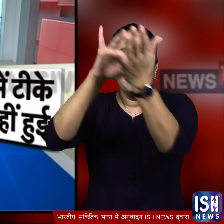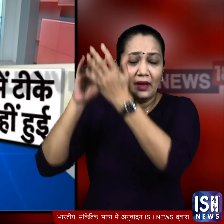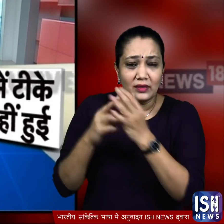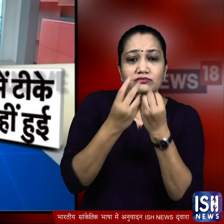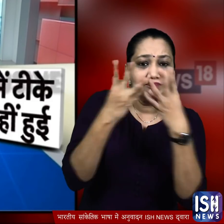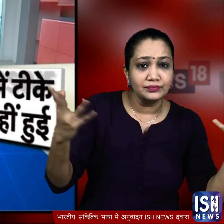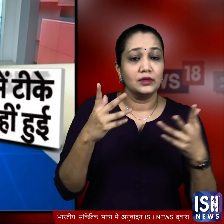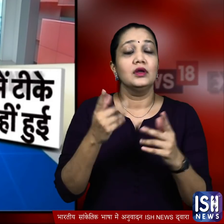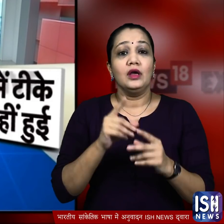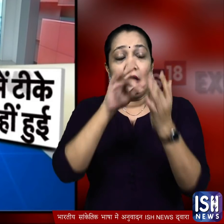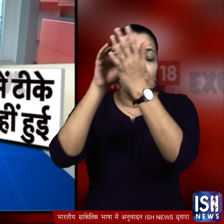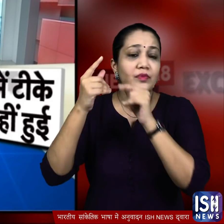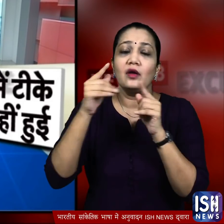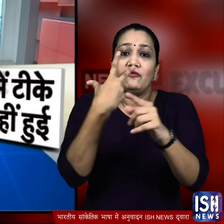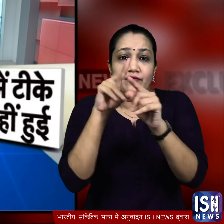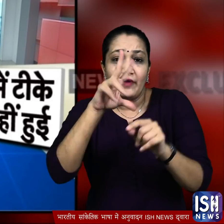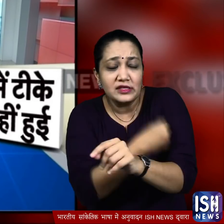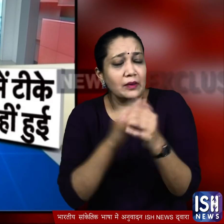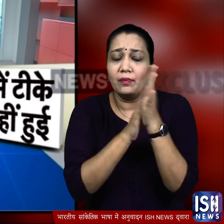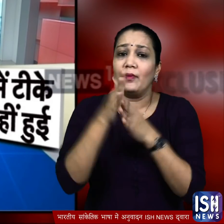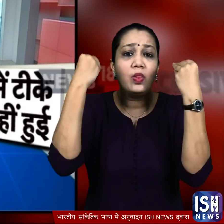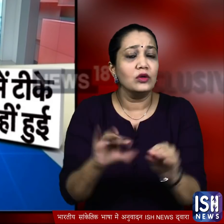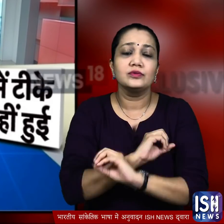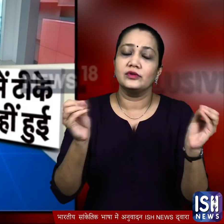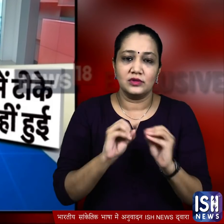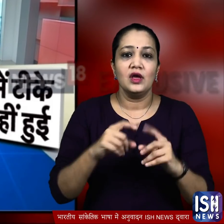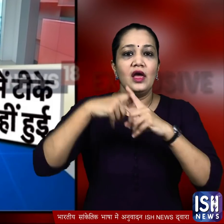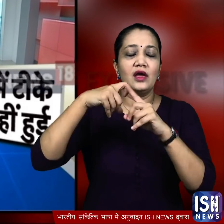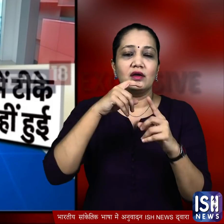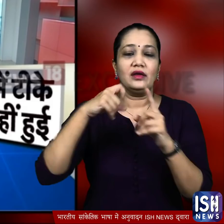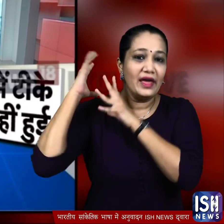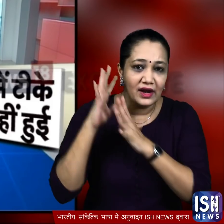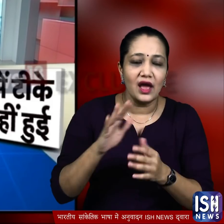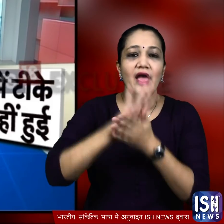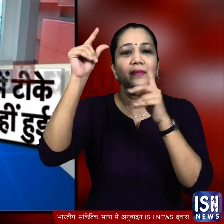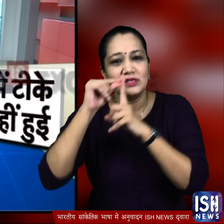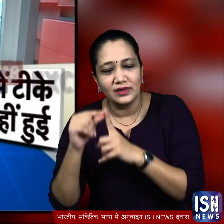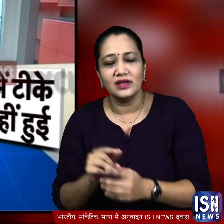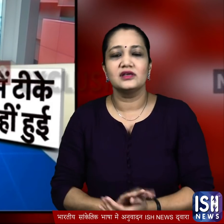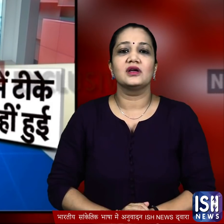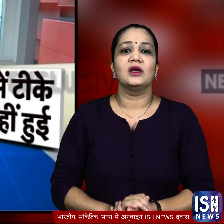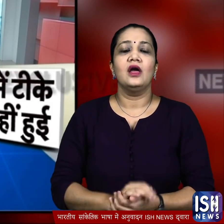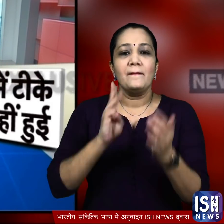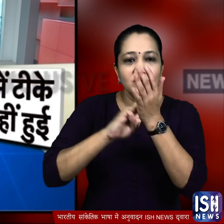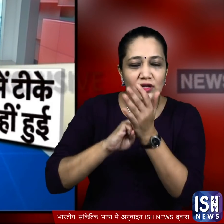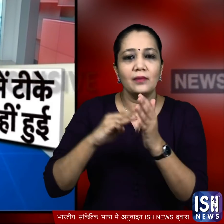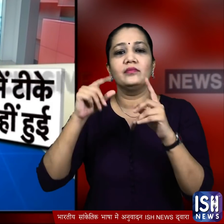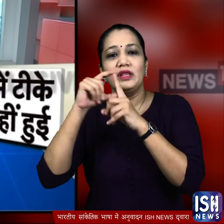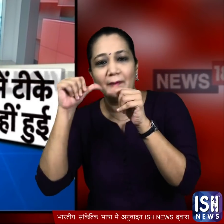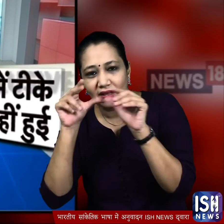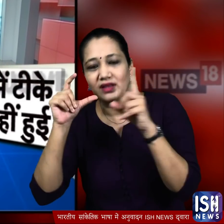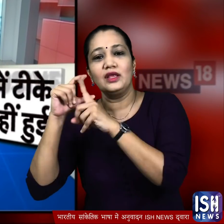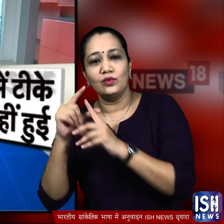राज्य और केंद्र शासित प्रदेश ऐसे भी हैं जहां वैक्सीन का नुकसान नहीं हुआ। इनमें केरल, बंगाल, हिमाचल प्रदेश, मिजोरम,